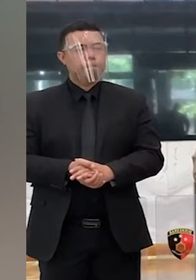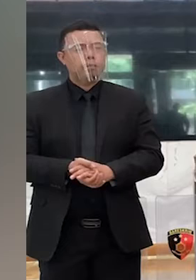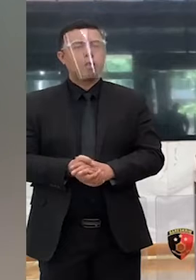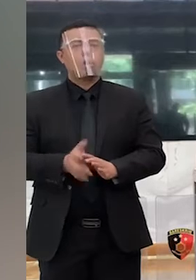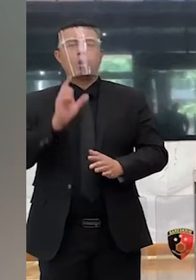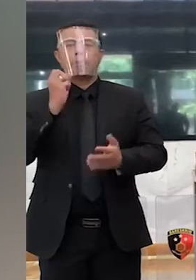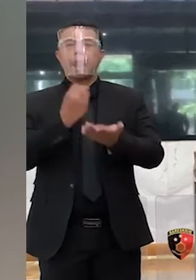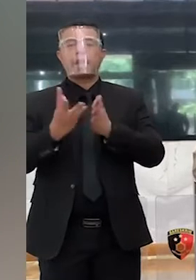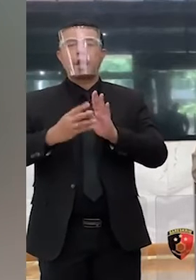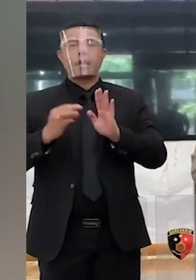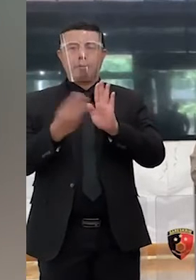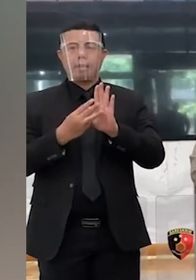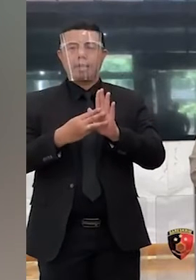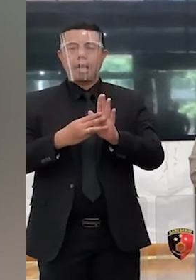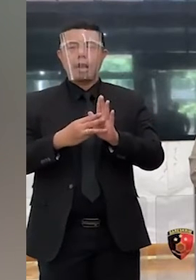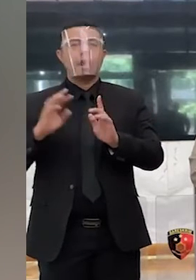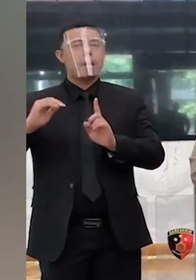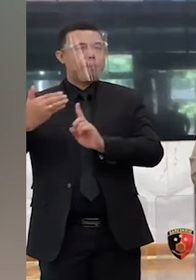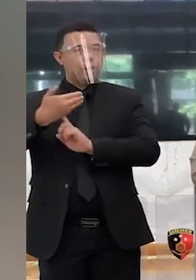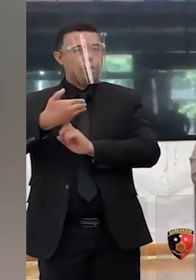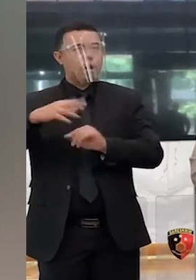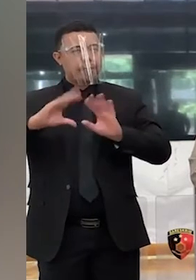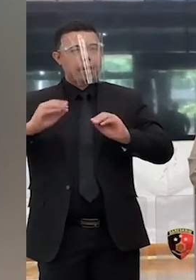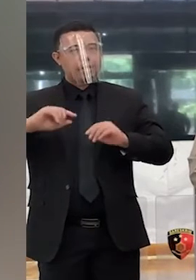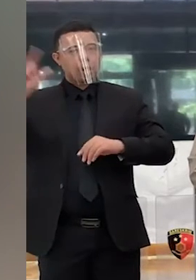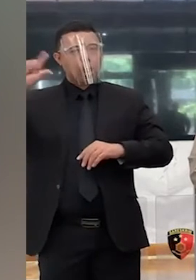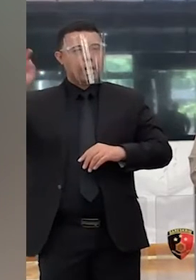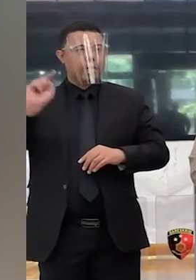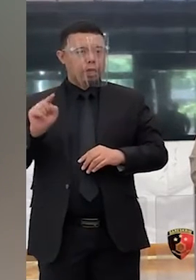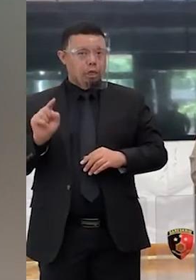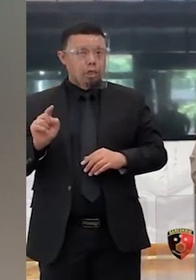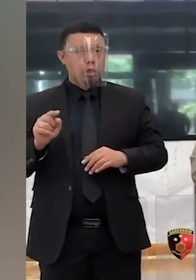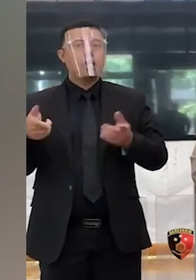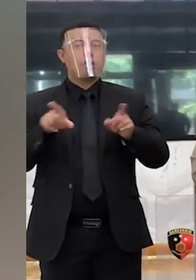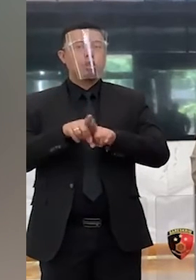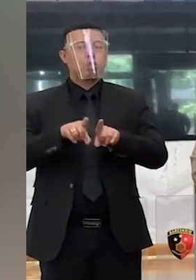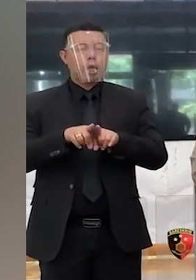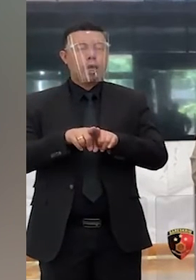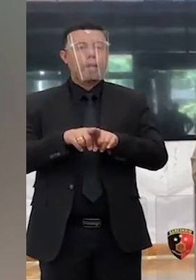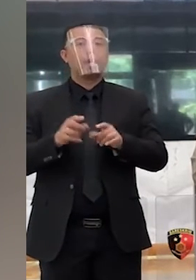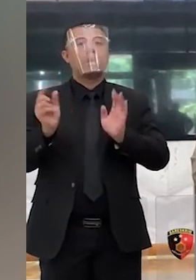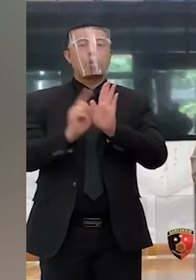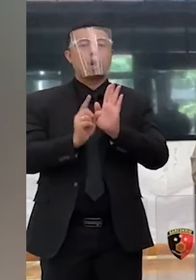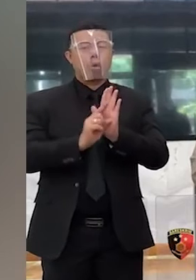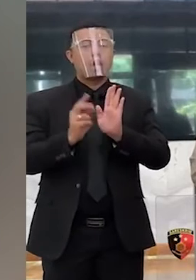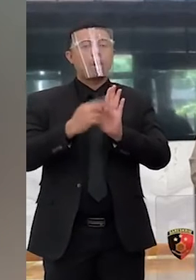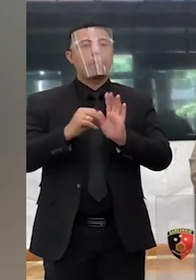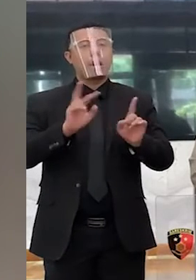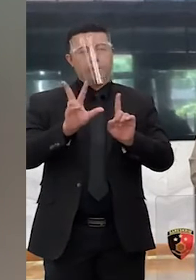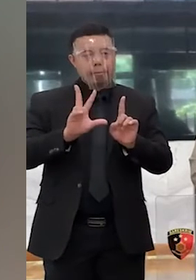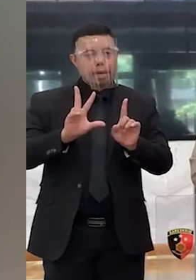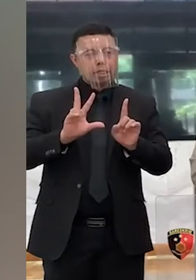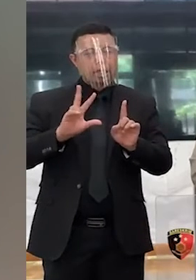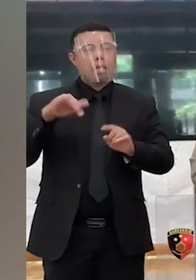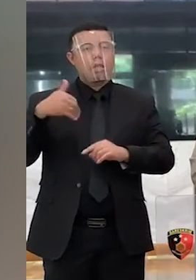Tindak pidana perlindungan pekerja migran tersebut sesuai dengan Undang-Undang Nomor